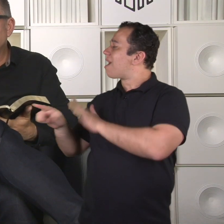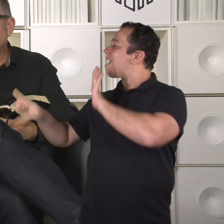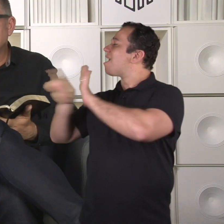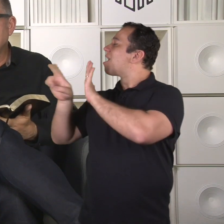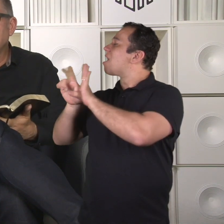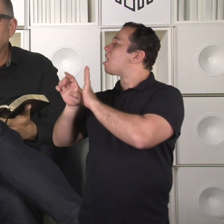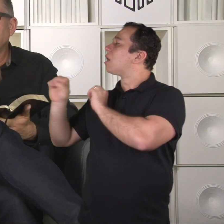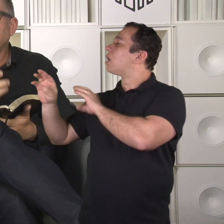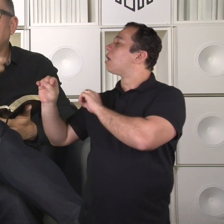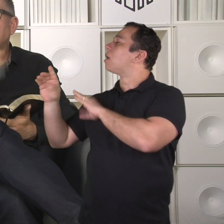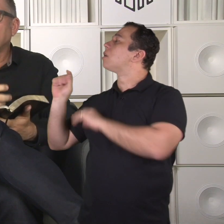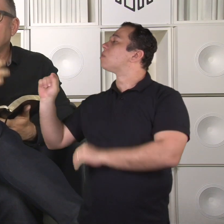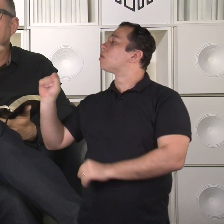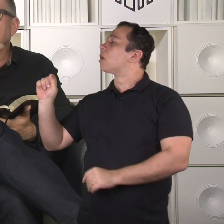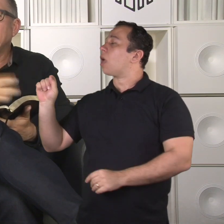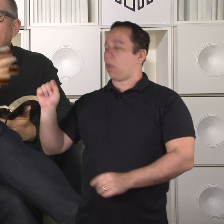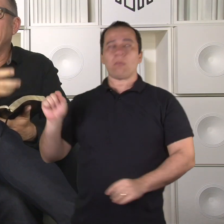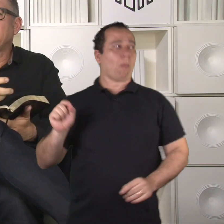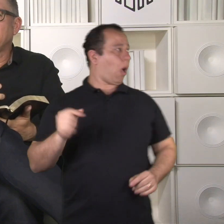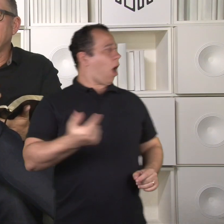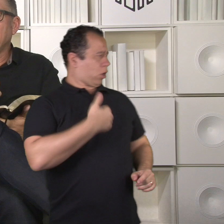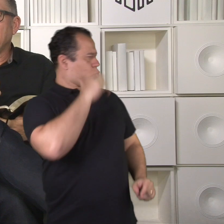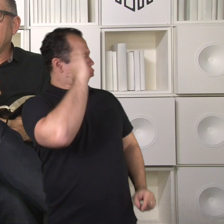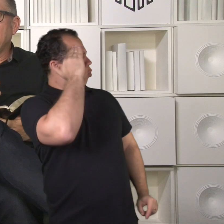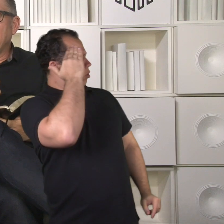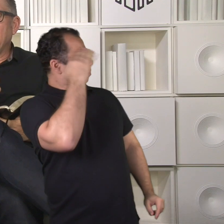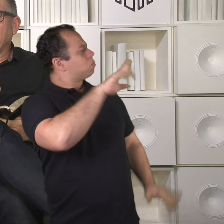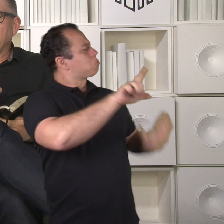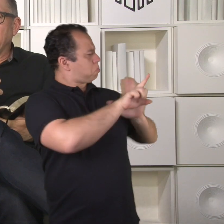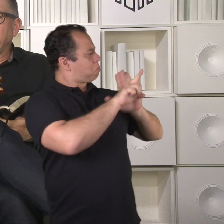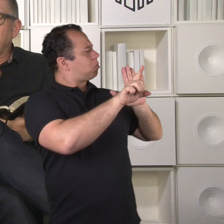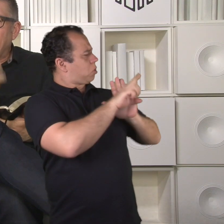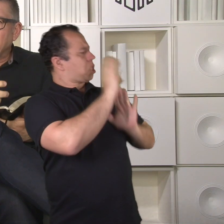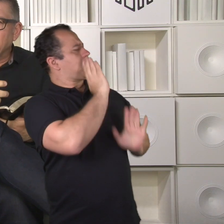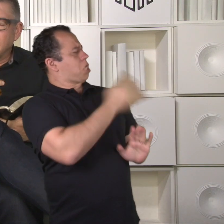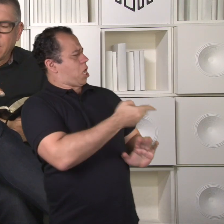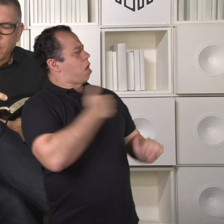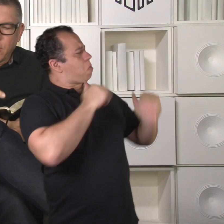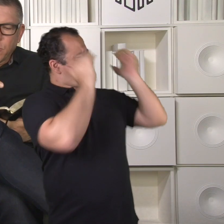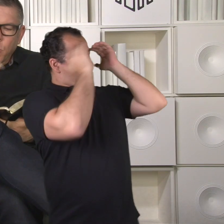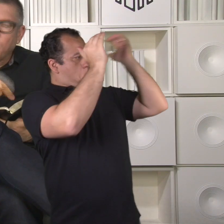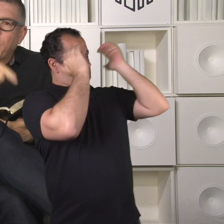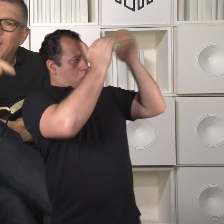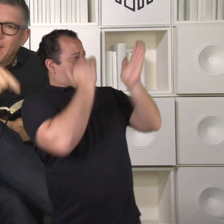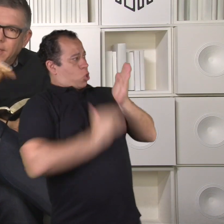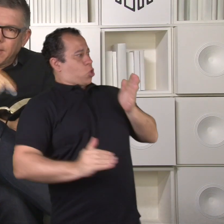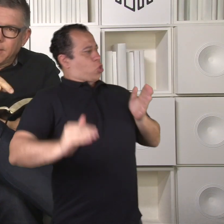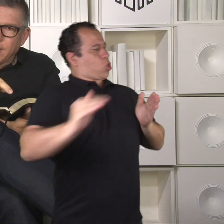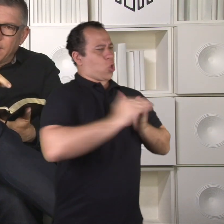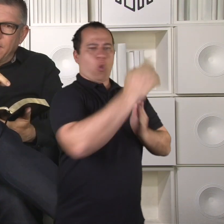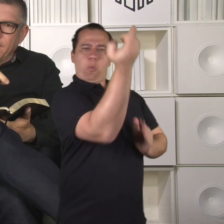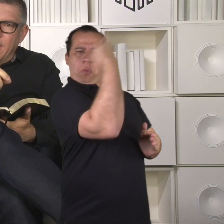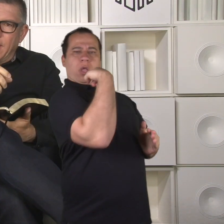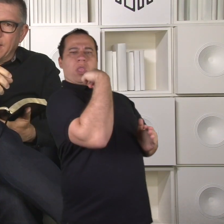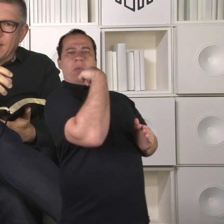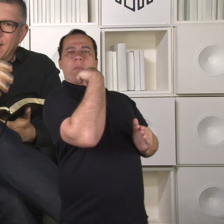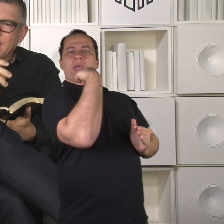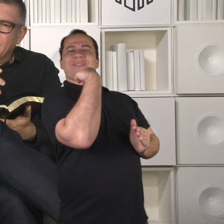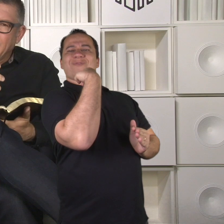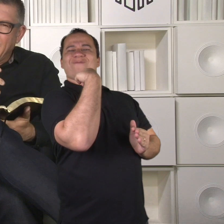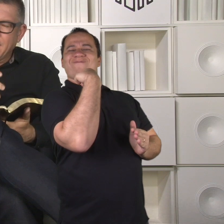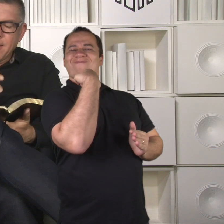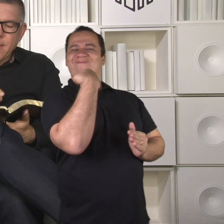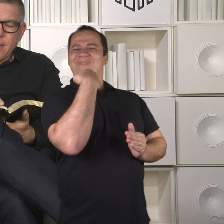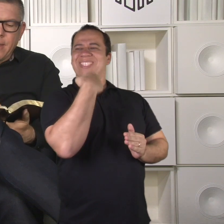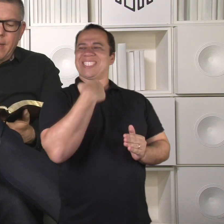do religioso, eu cumpro todos os mandamentos. Eu cumpro a lei.